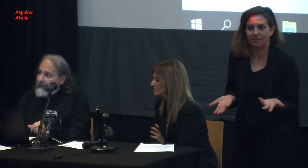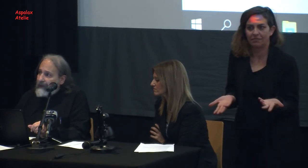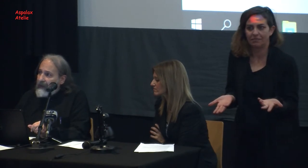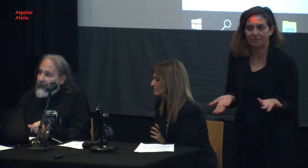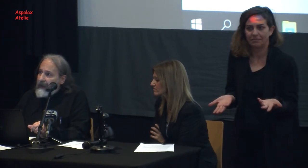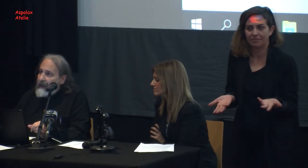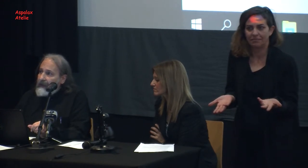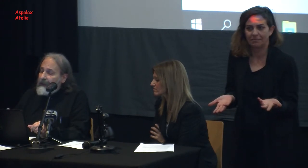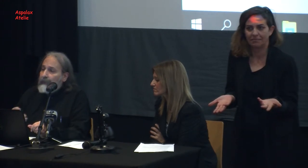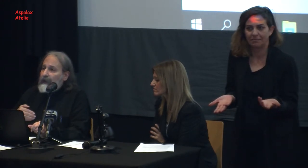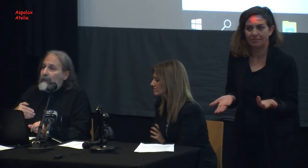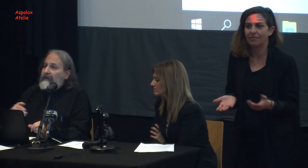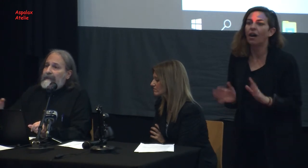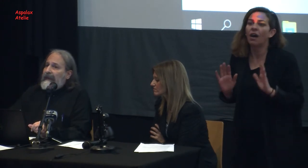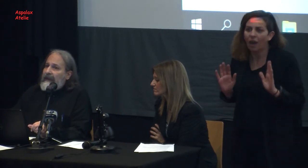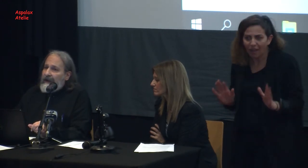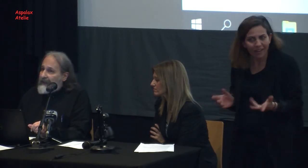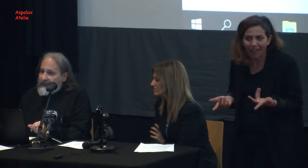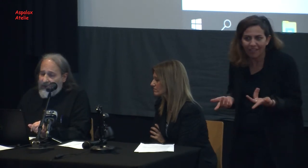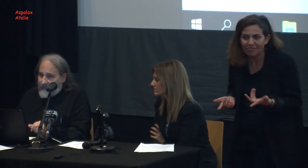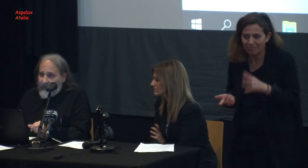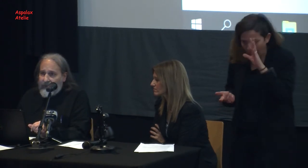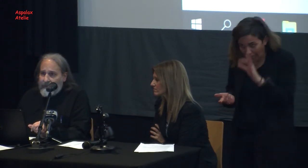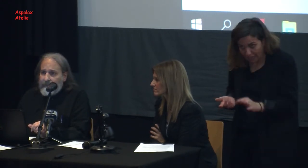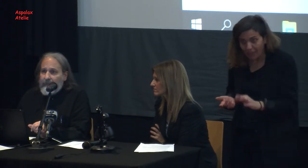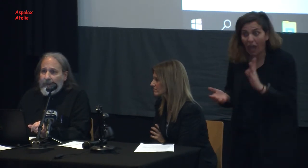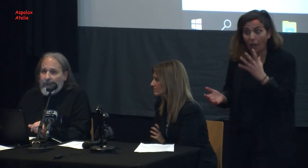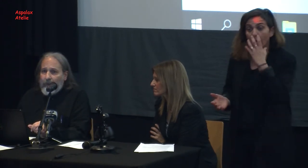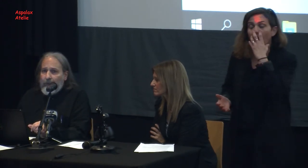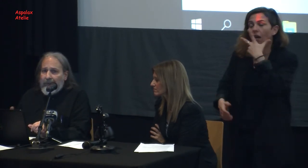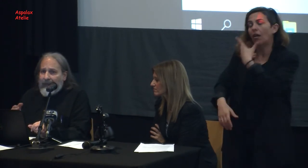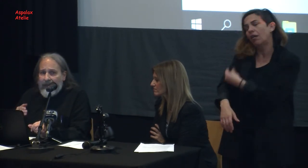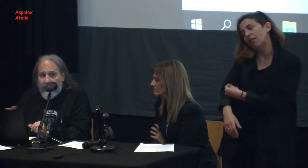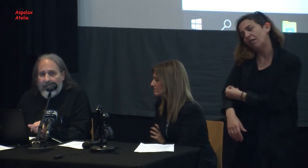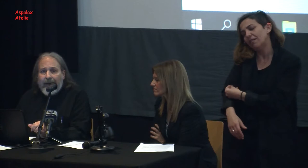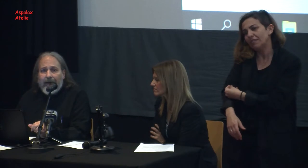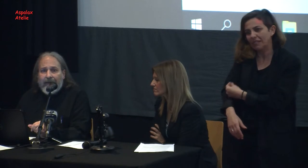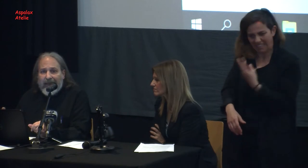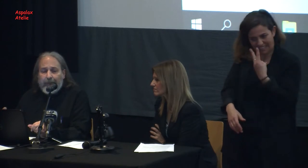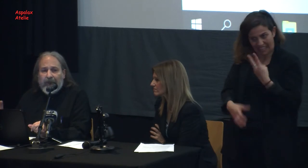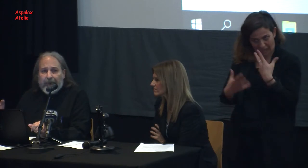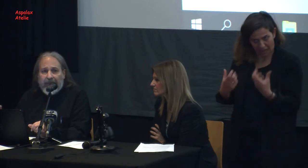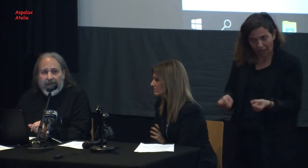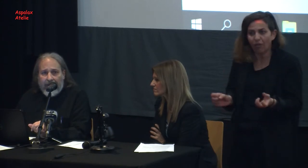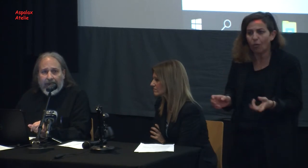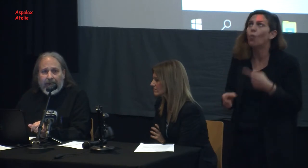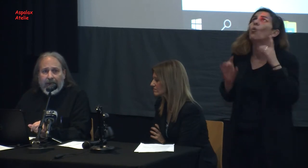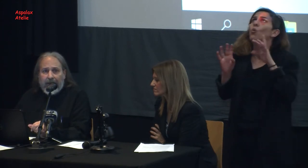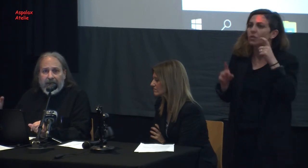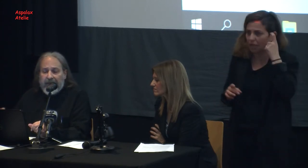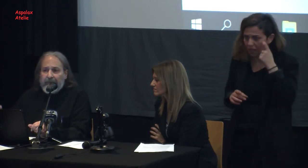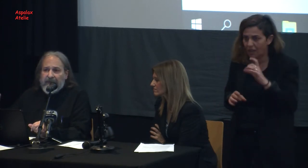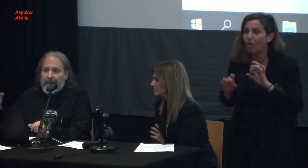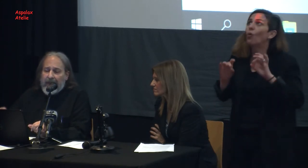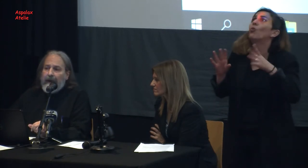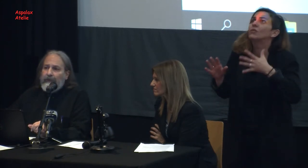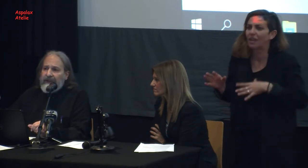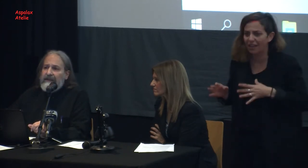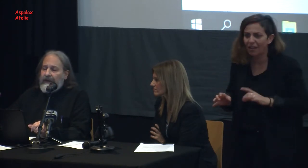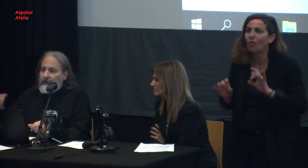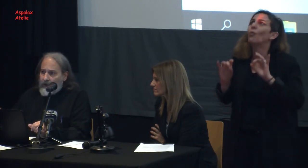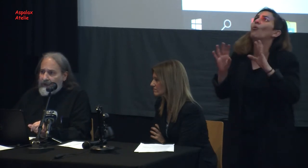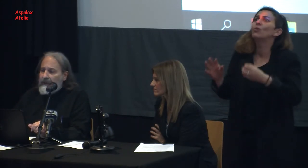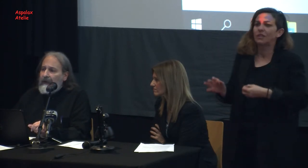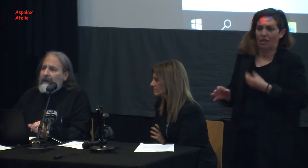συναισθάνεται. Τίποτα όμως από τα 3 δεν συνέβαινε. Κανένα. Τίποτα από τα 3. Ξύπνησα μετά